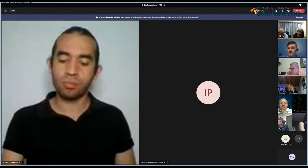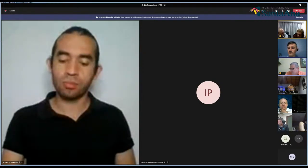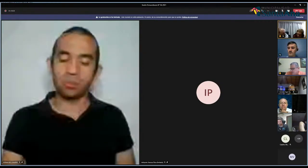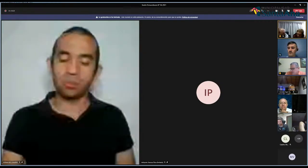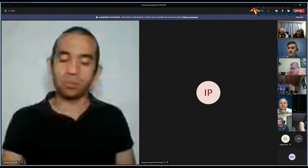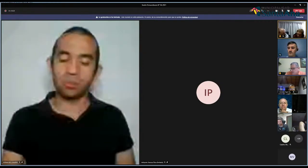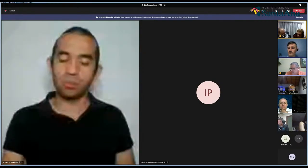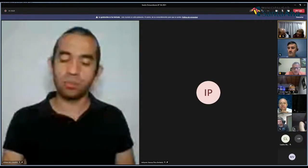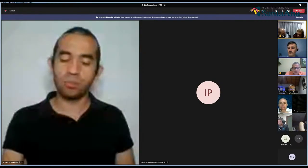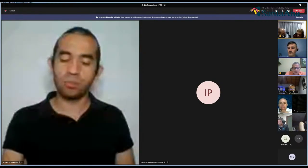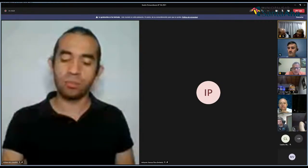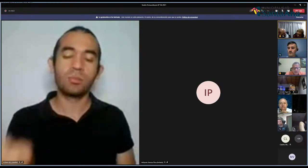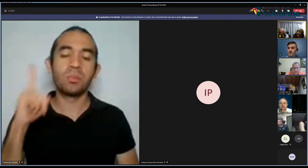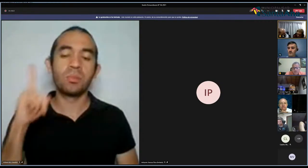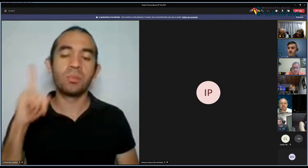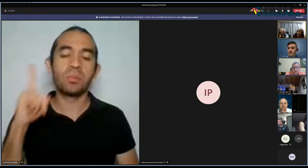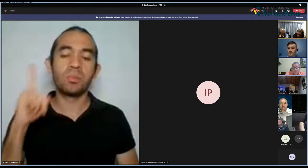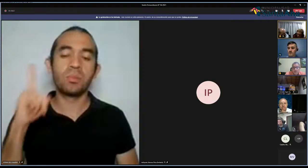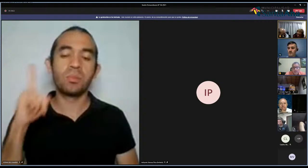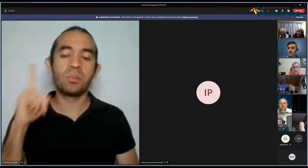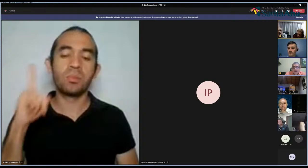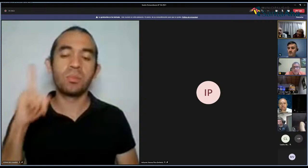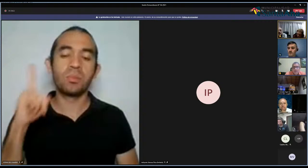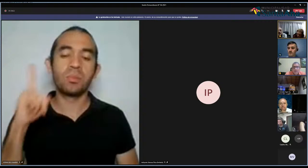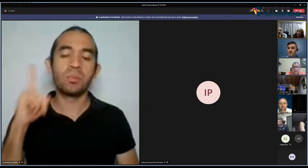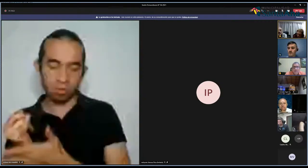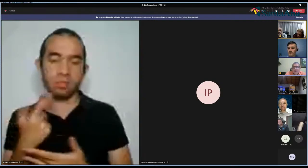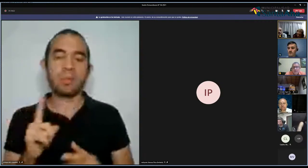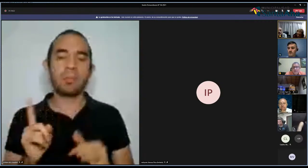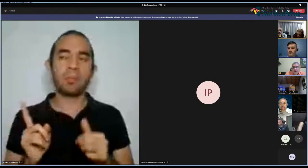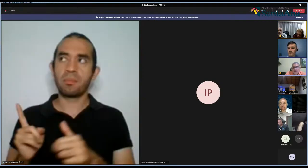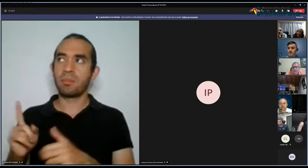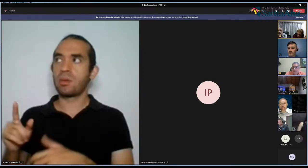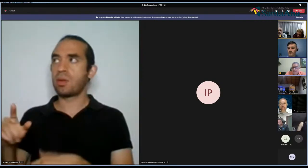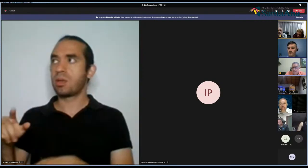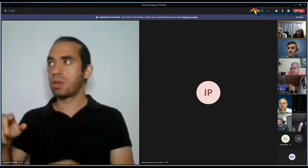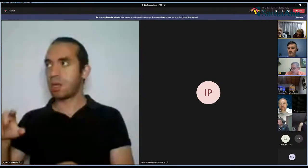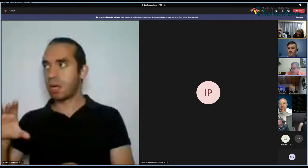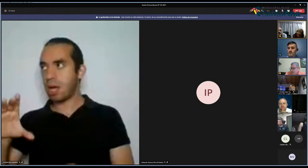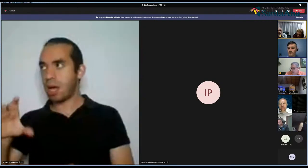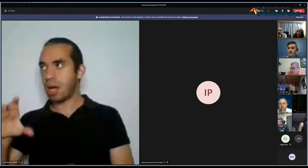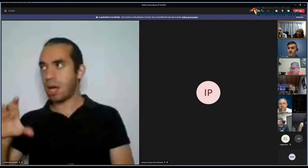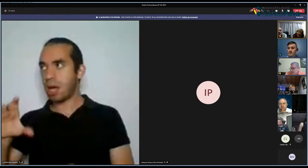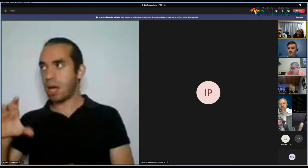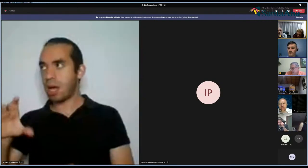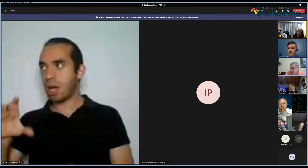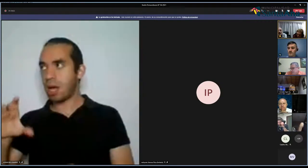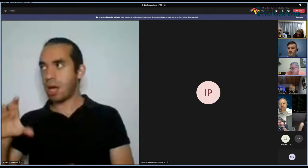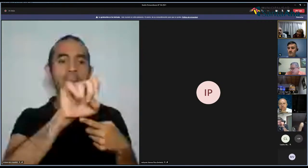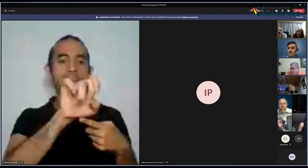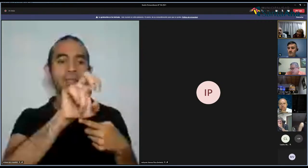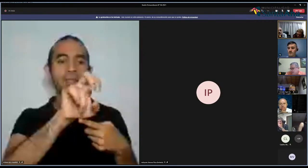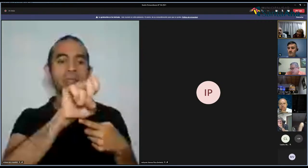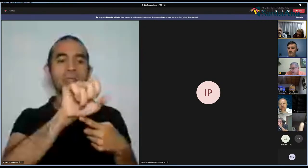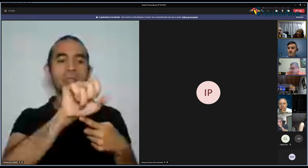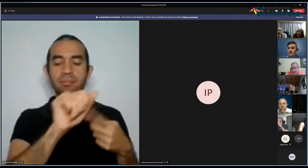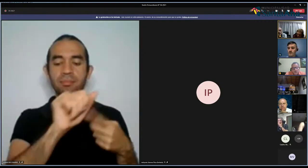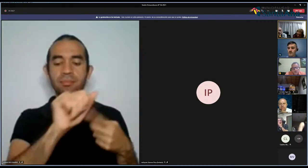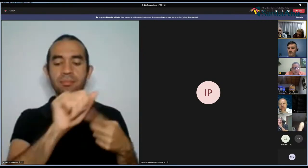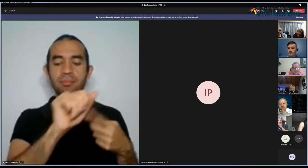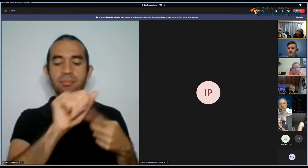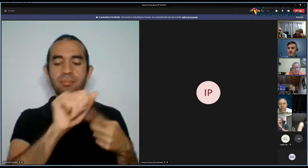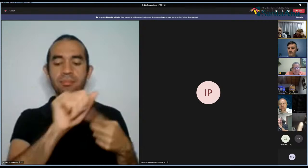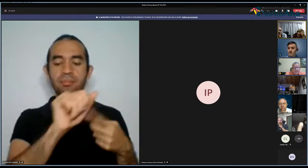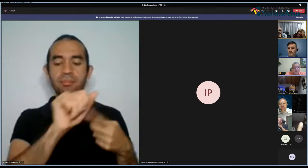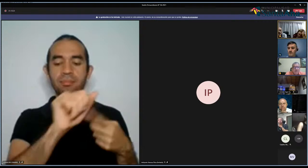carbón antes lo había hecho creo que el grupo si no me equivoco se llamaba insa pero la idea era que no